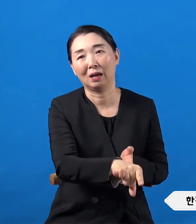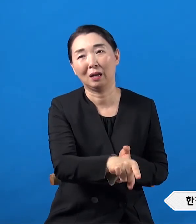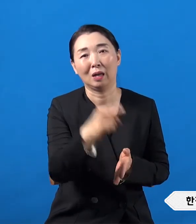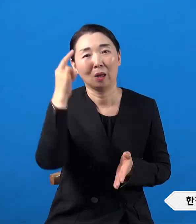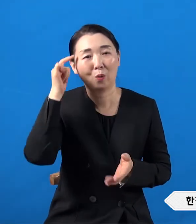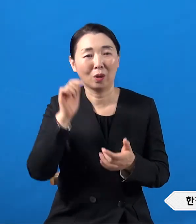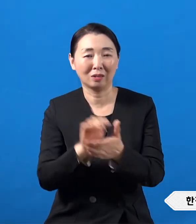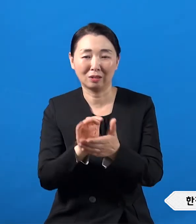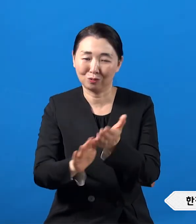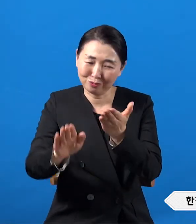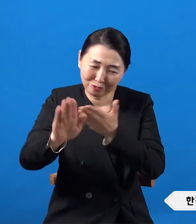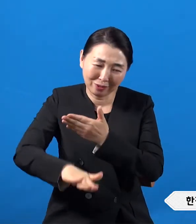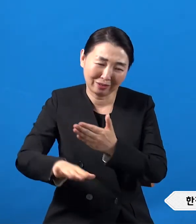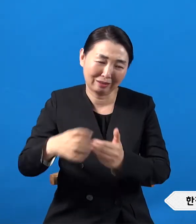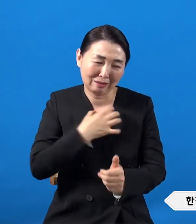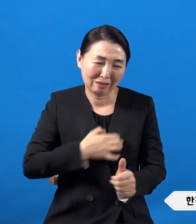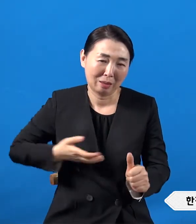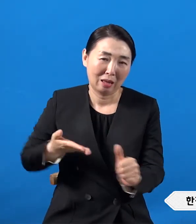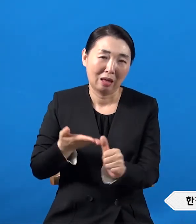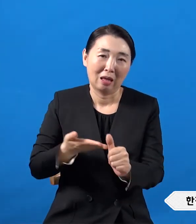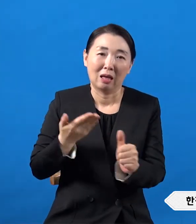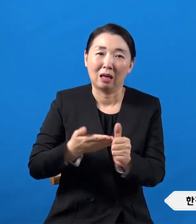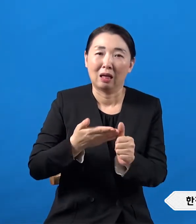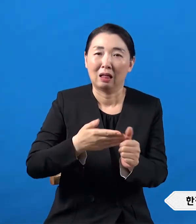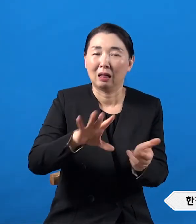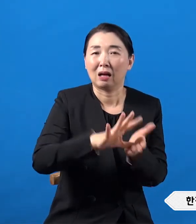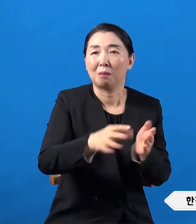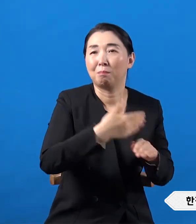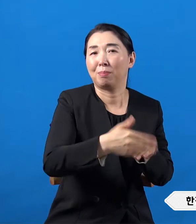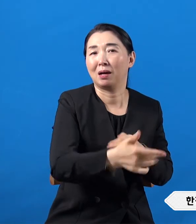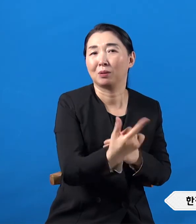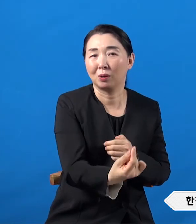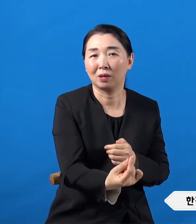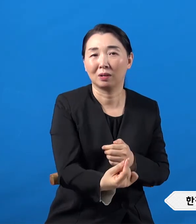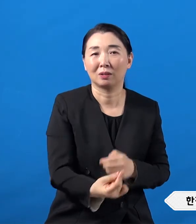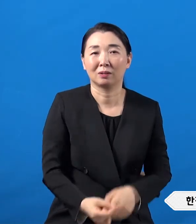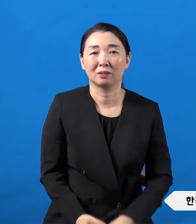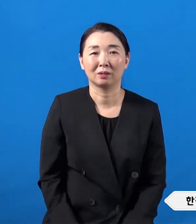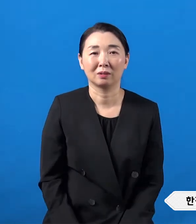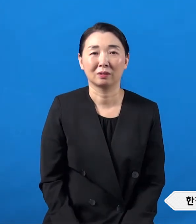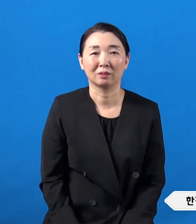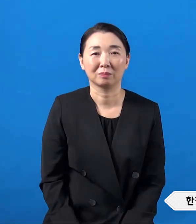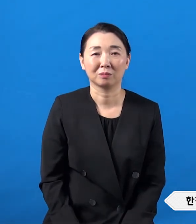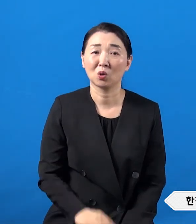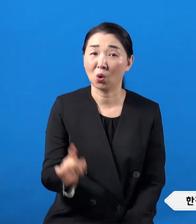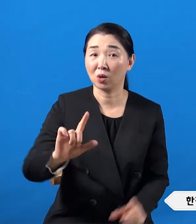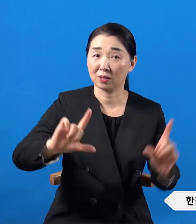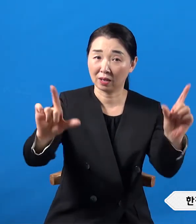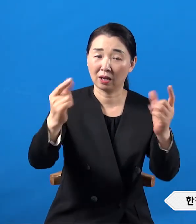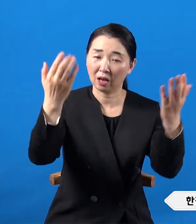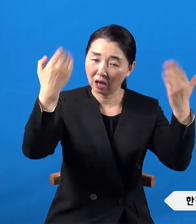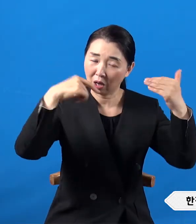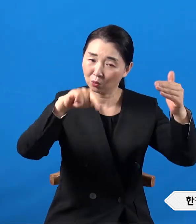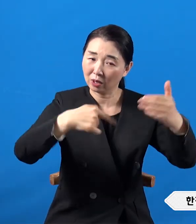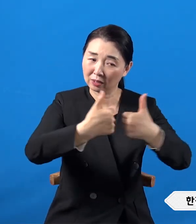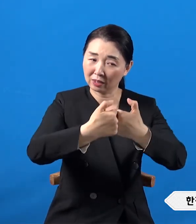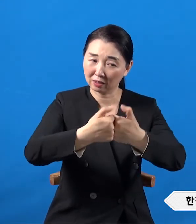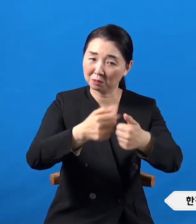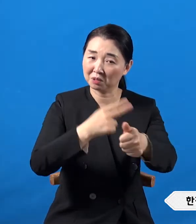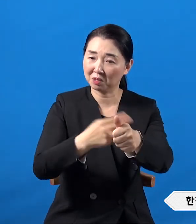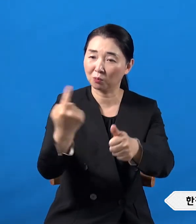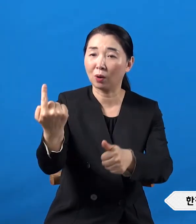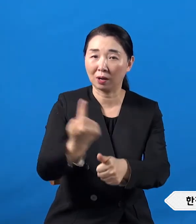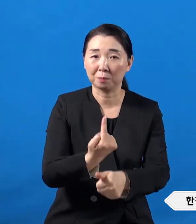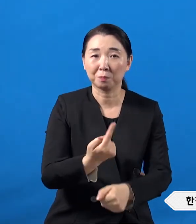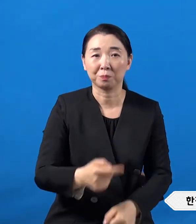친구들, 후배들을 괴롭히는 학교 폭력배와 다를 바 없는 아이입니다. 한 번은 학교에 상담